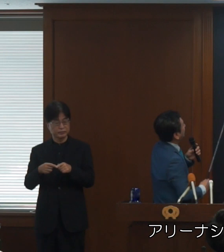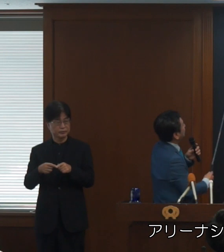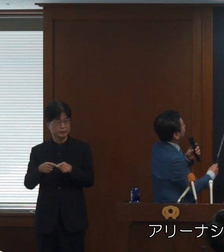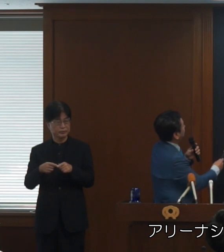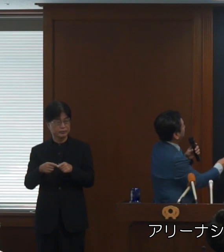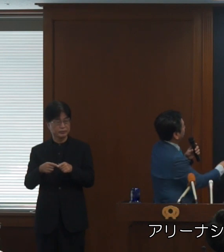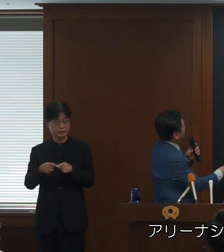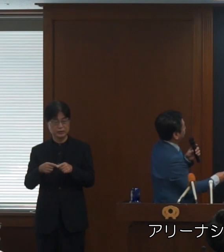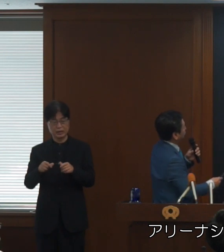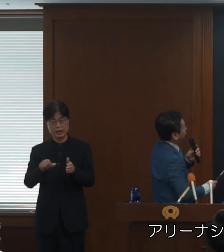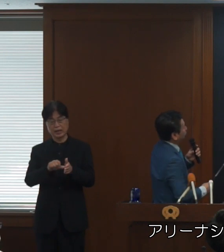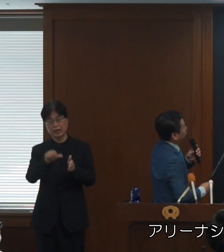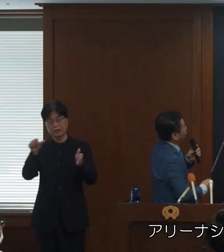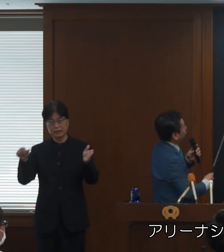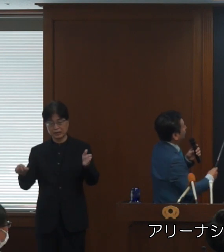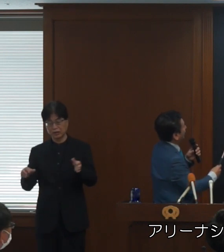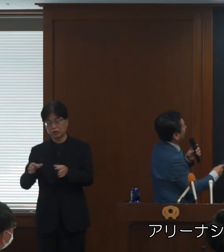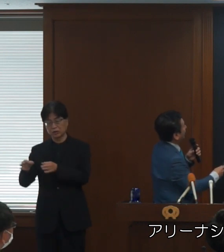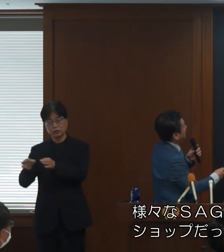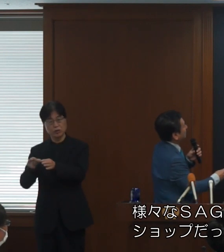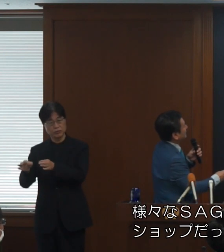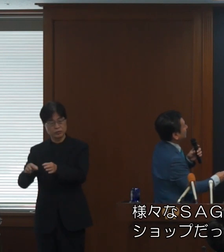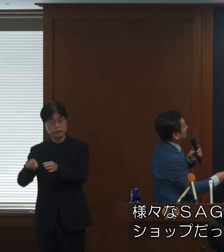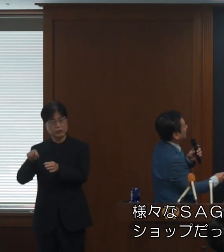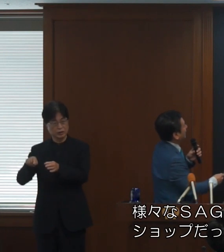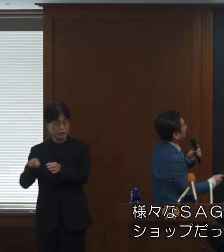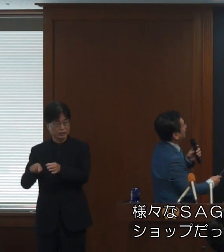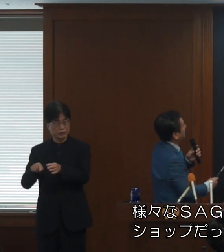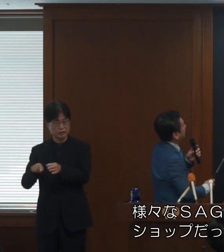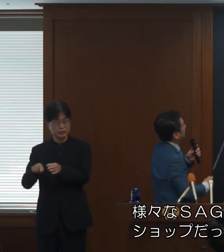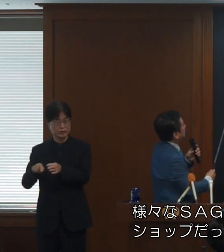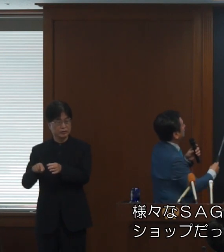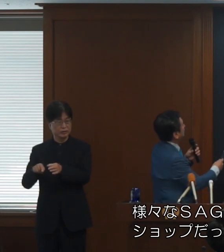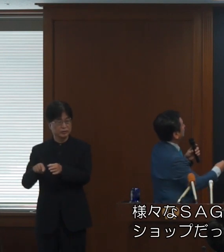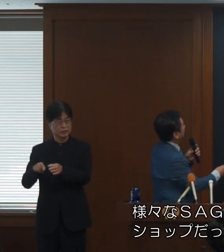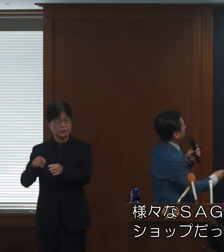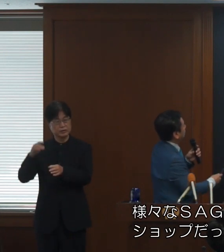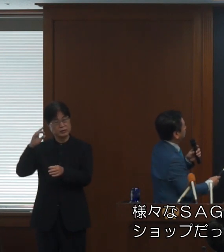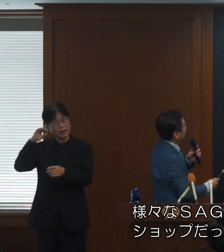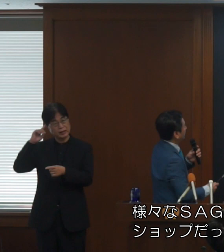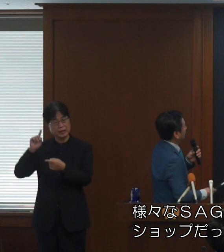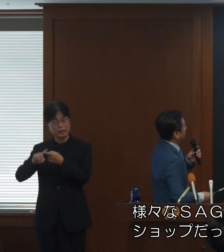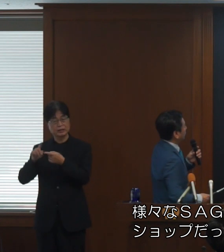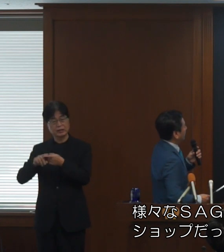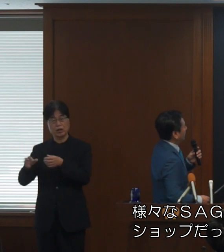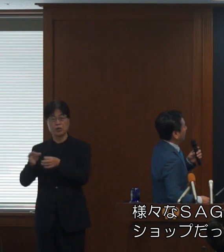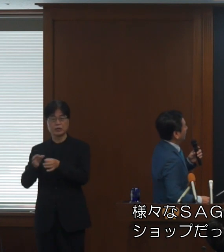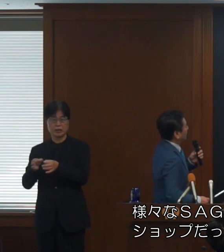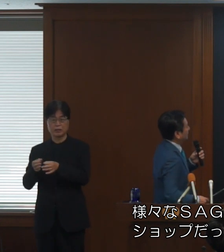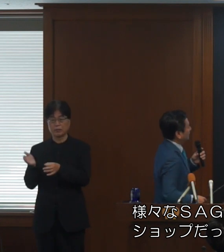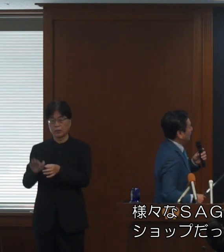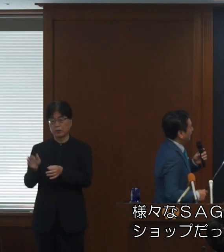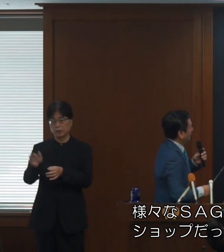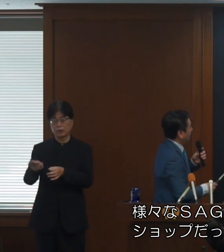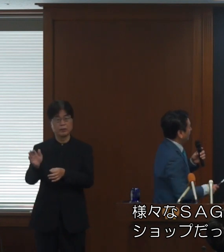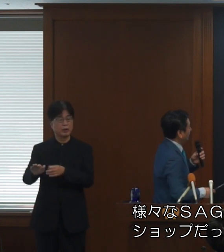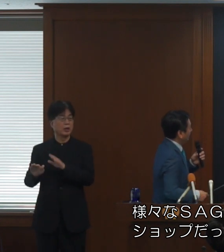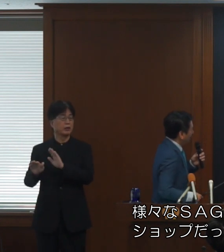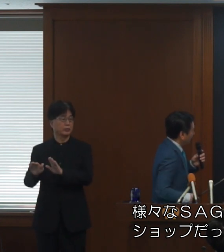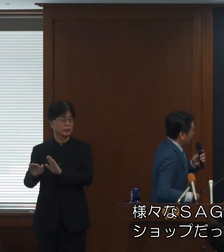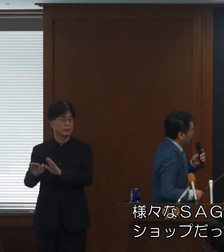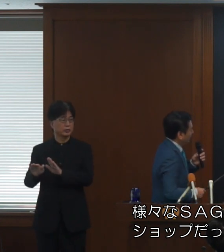アリーナショップということで様々な下がりなりまつわるショップだったりとか